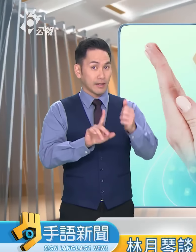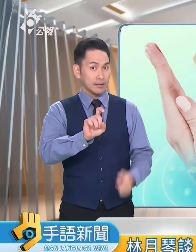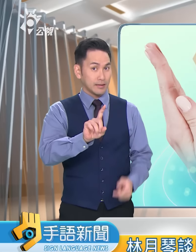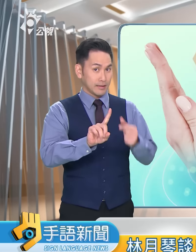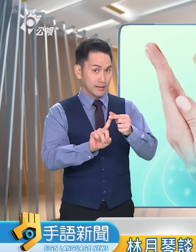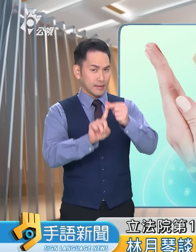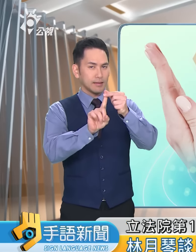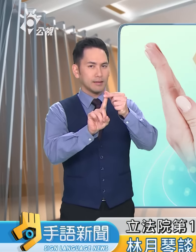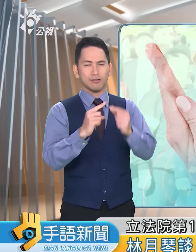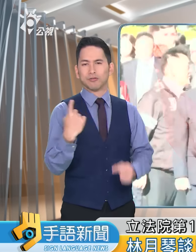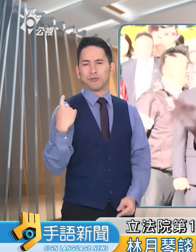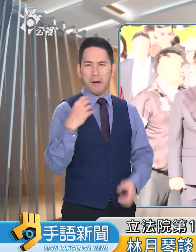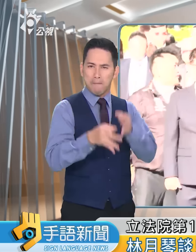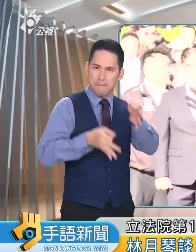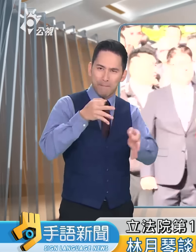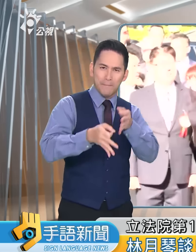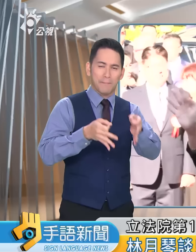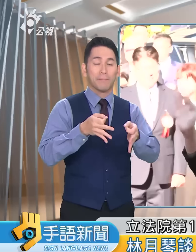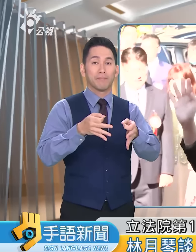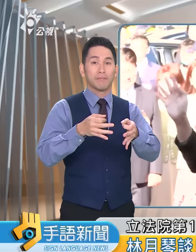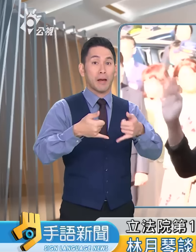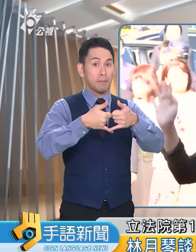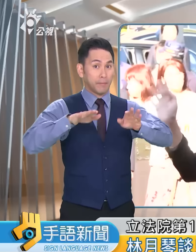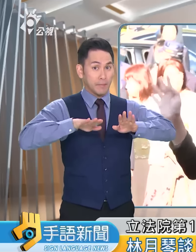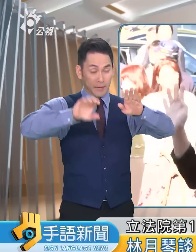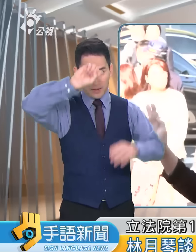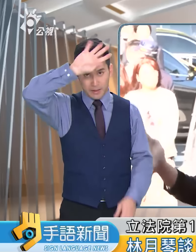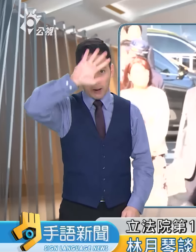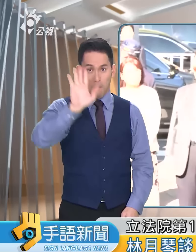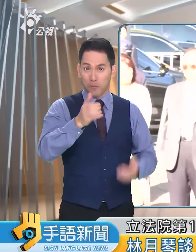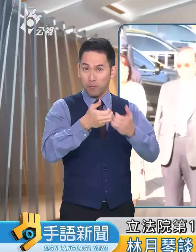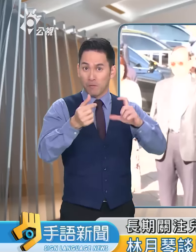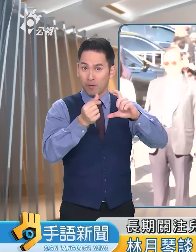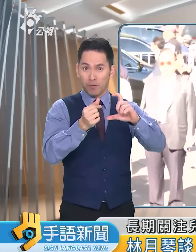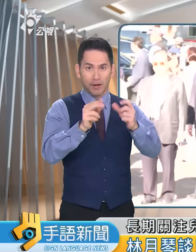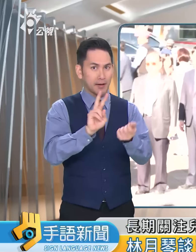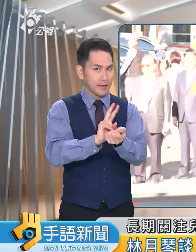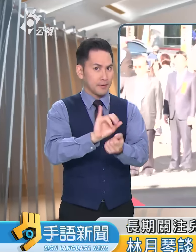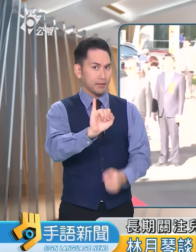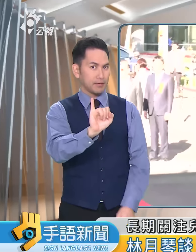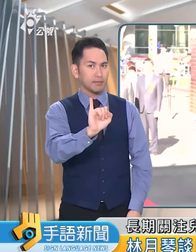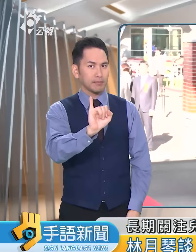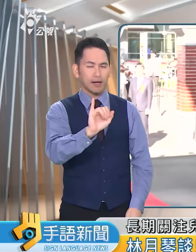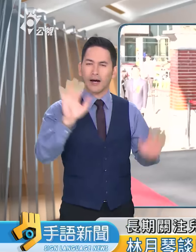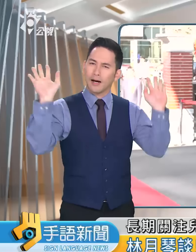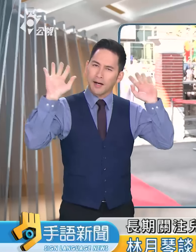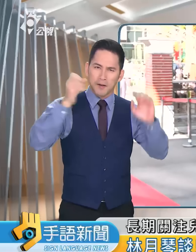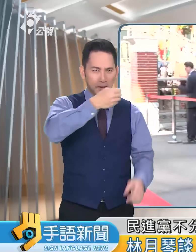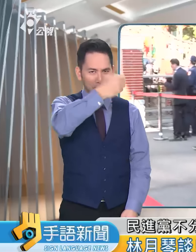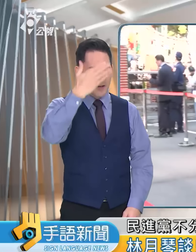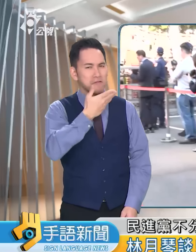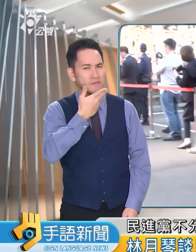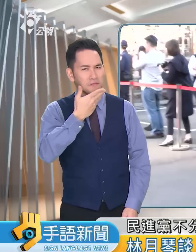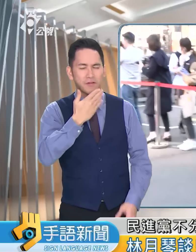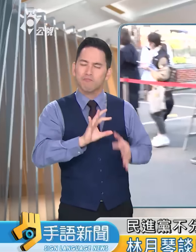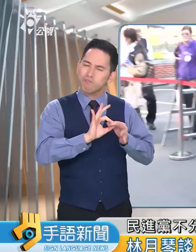立法院第11届立委昨天报道，长期关注儿少福利的民进党不分区立